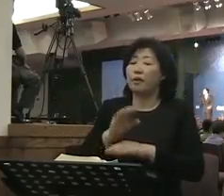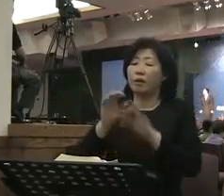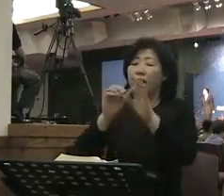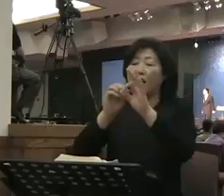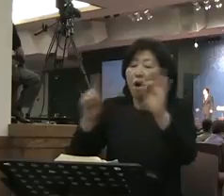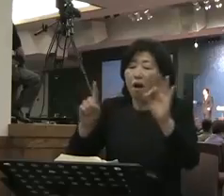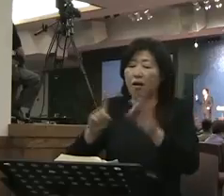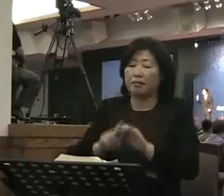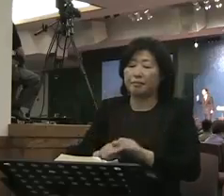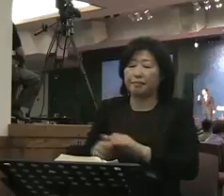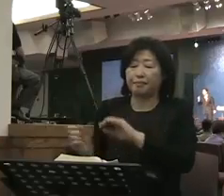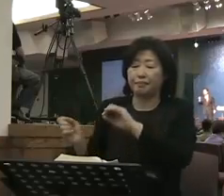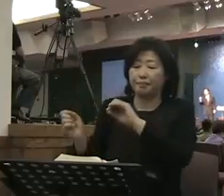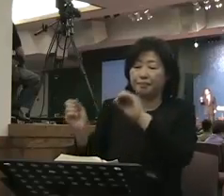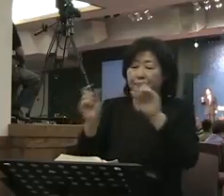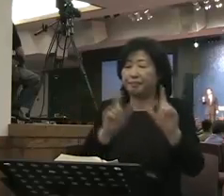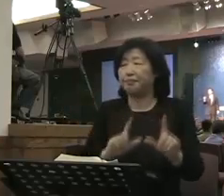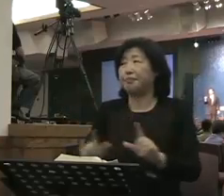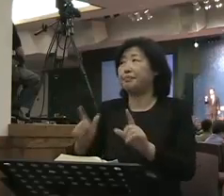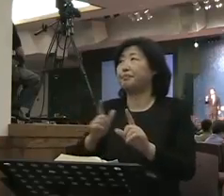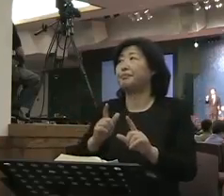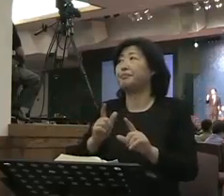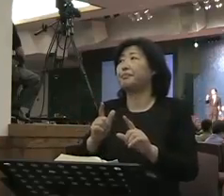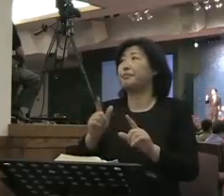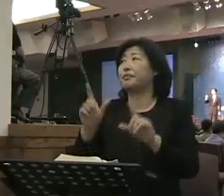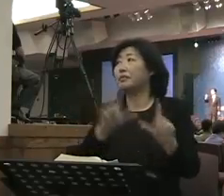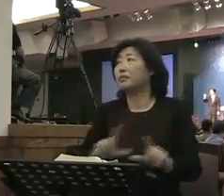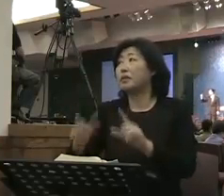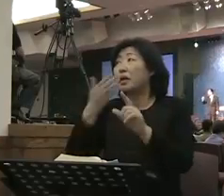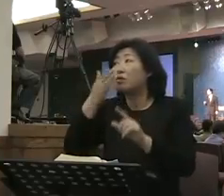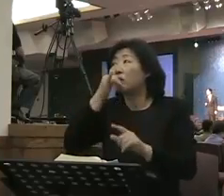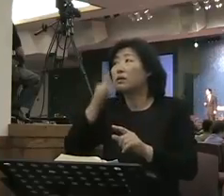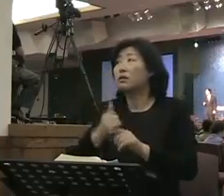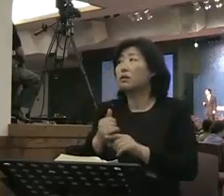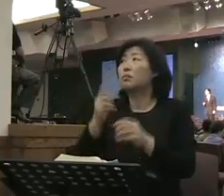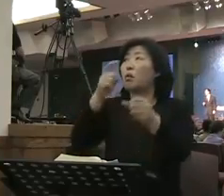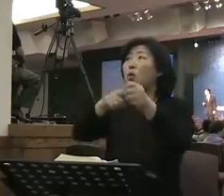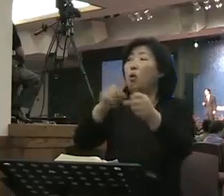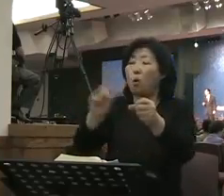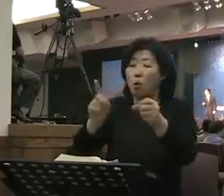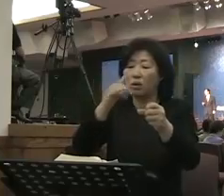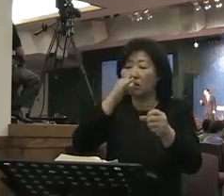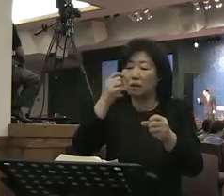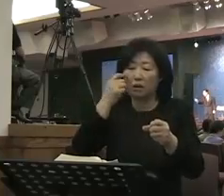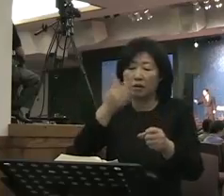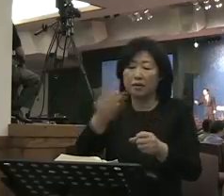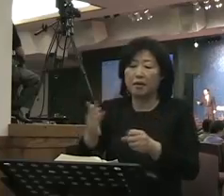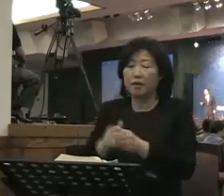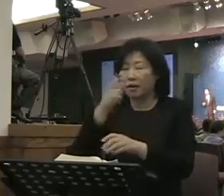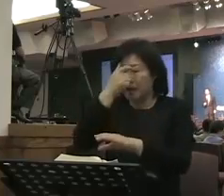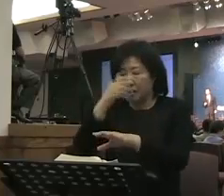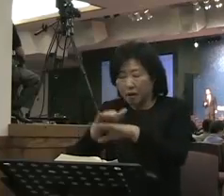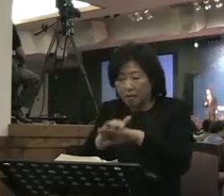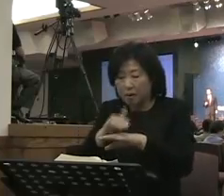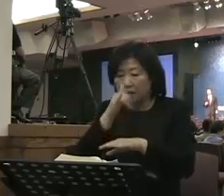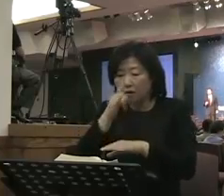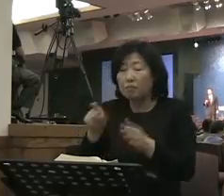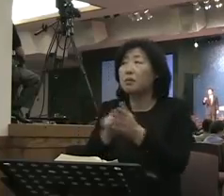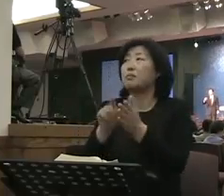나는 삶을 살 수 있는 그 목적이 어디에 있습니까? 예배에 있다고